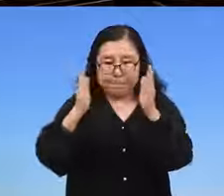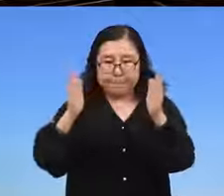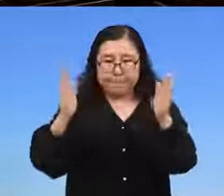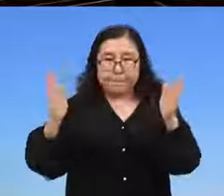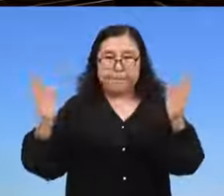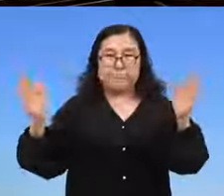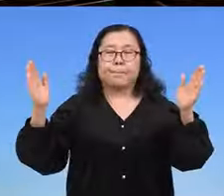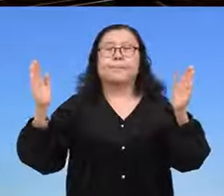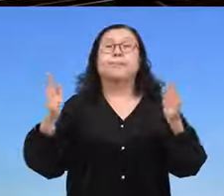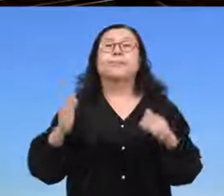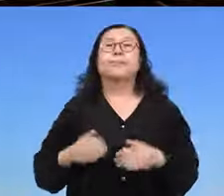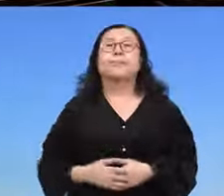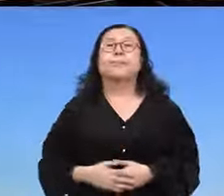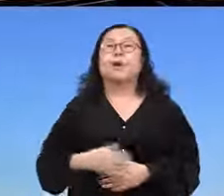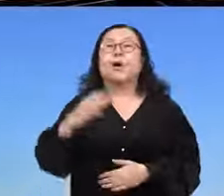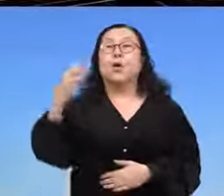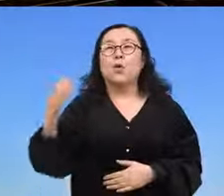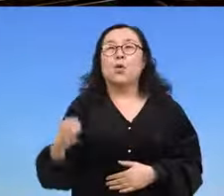하나님,